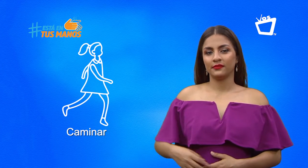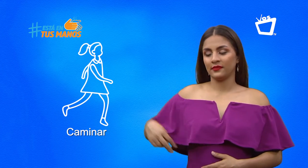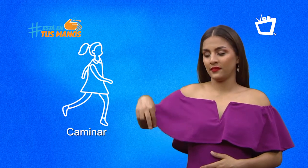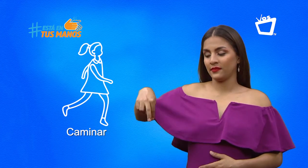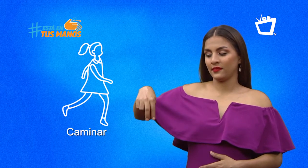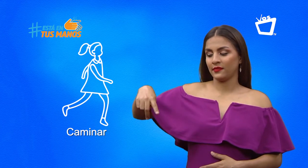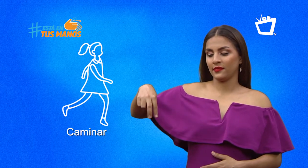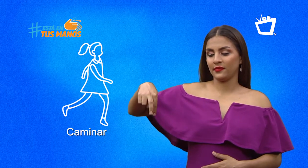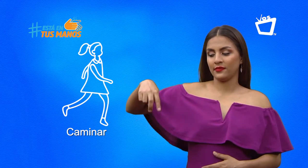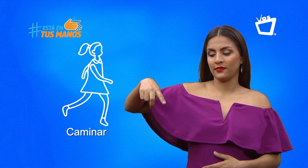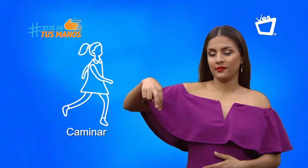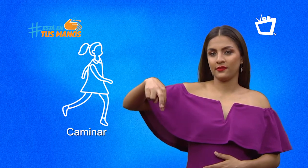caminar